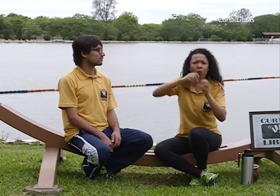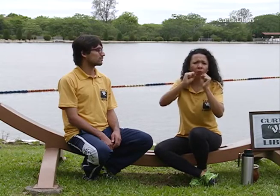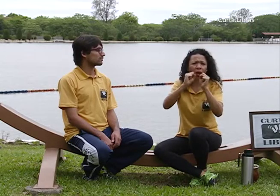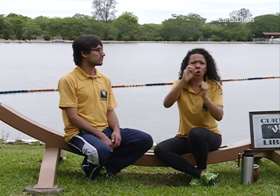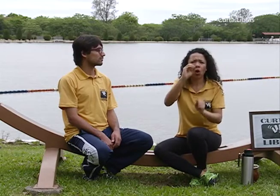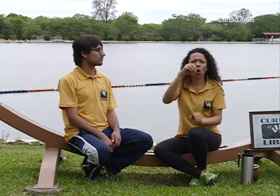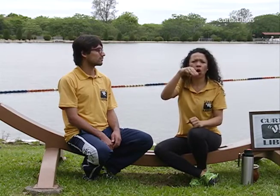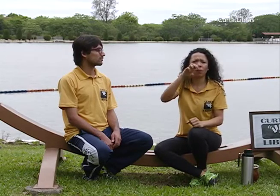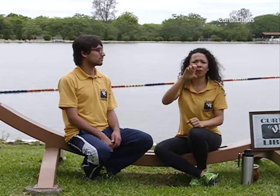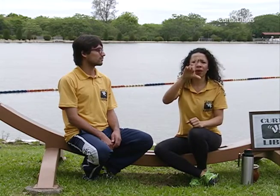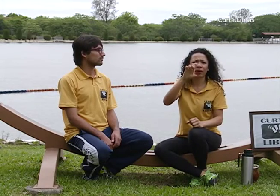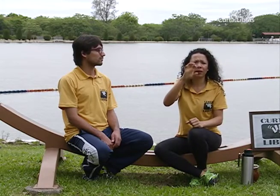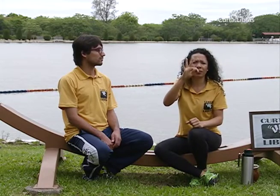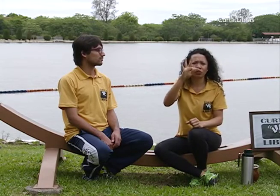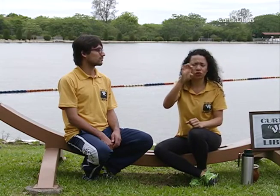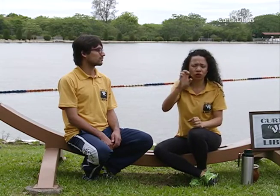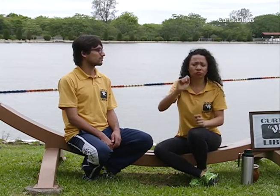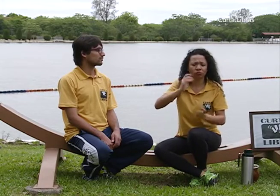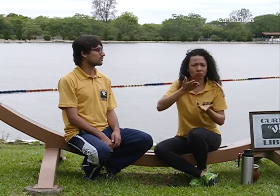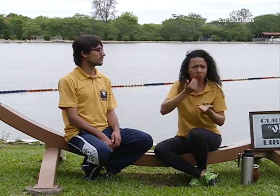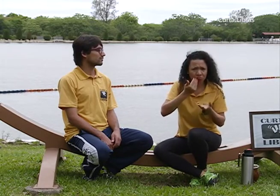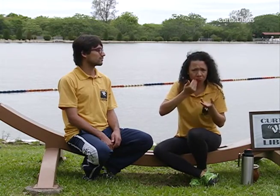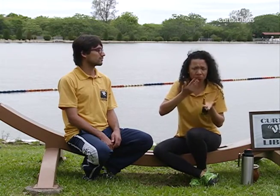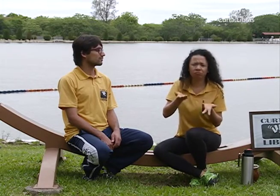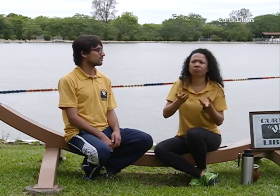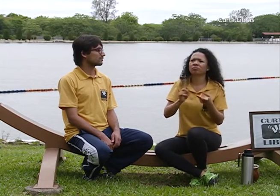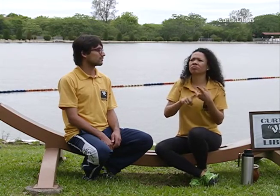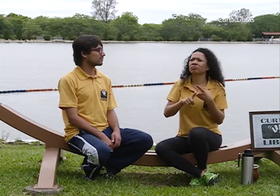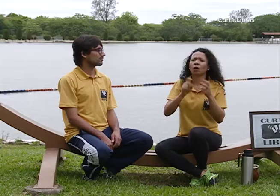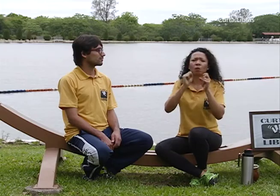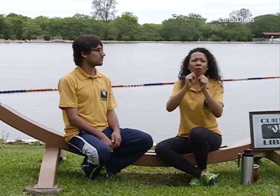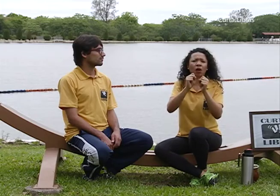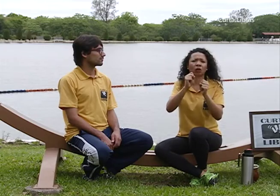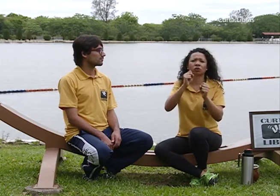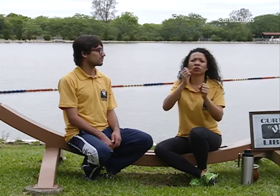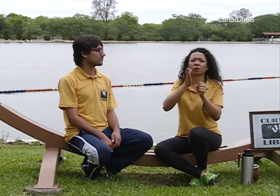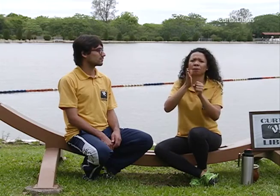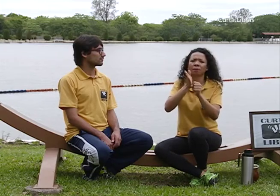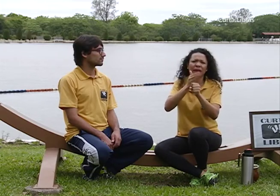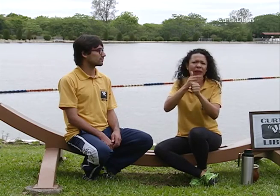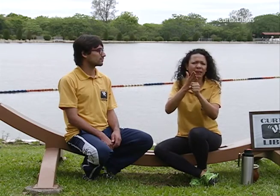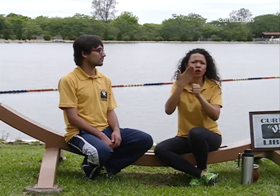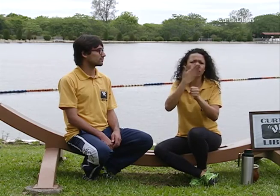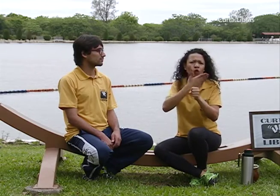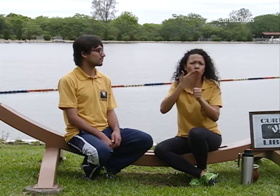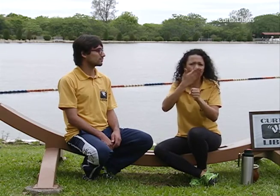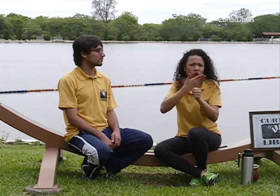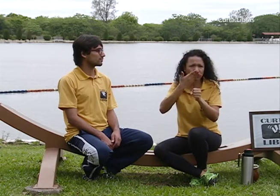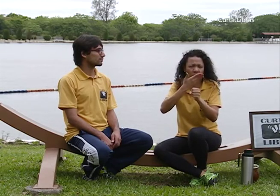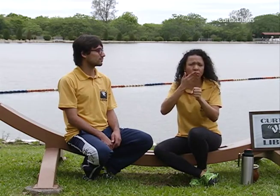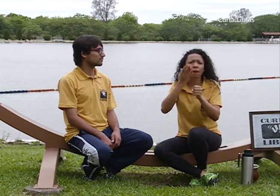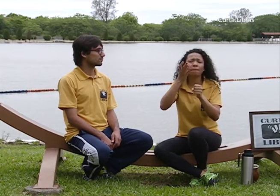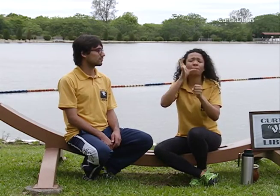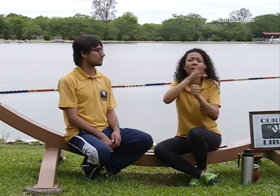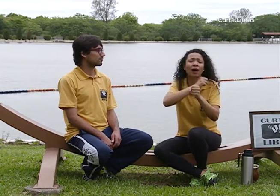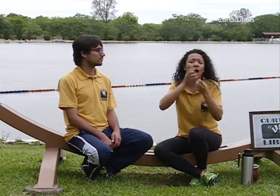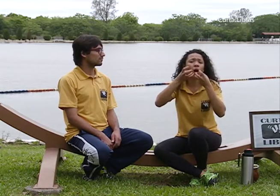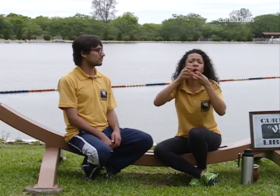omelete, batata doce. O pão de batata doce, depois vou mostrar para vocês como é. O pão